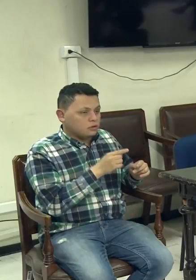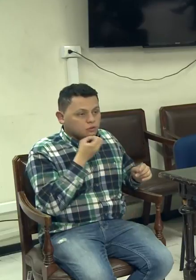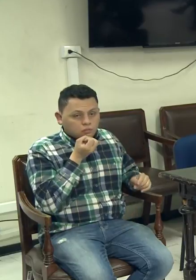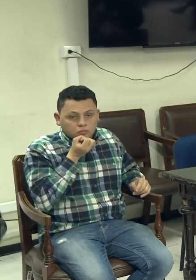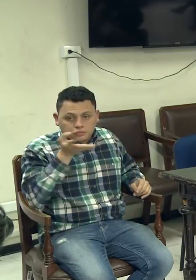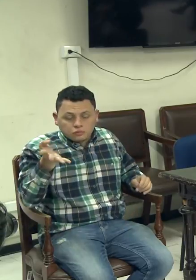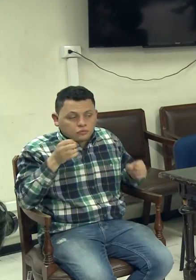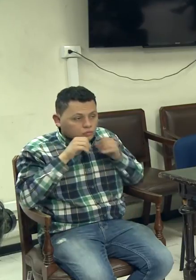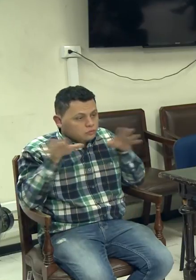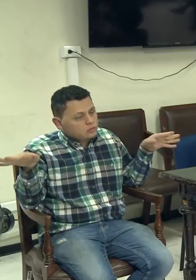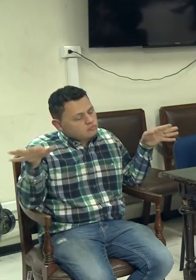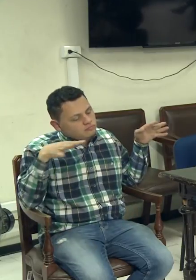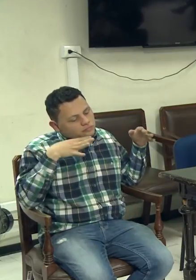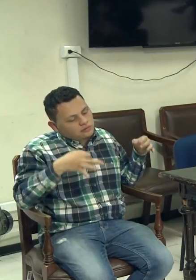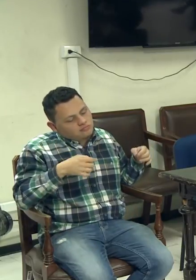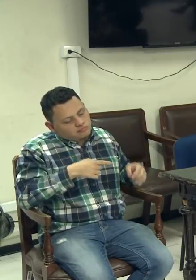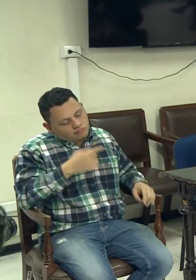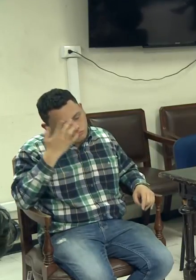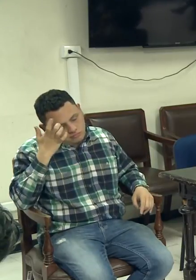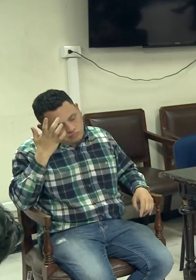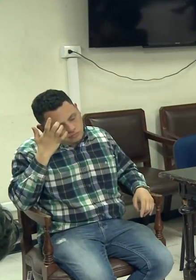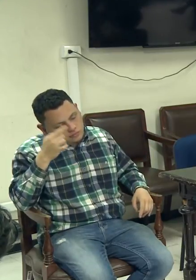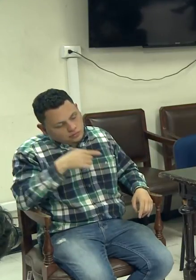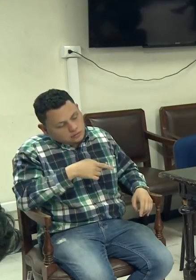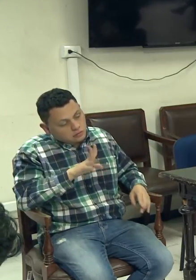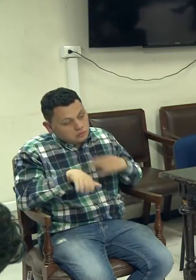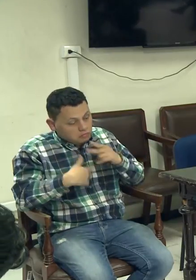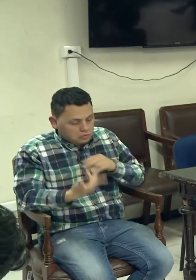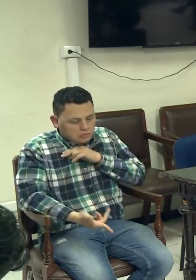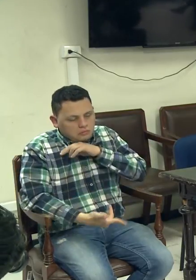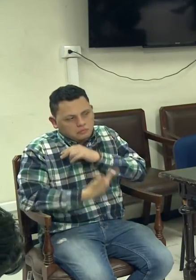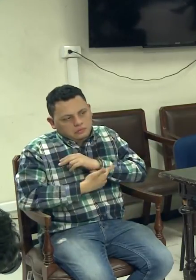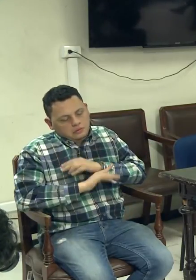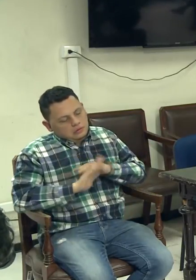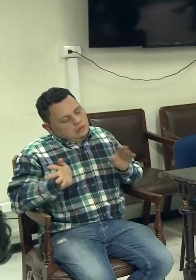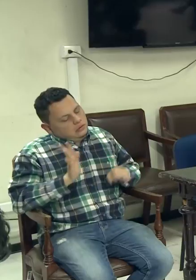denunciar públicamente porque sabían por qué calvario pasarían.